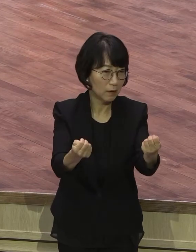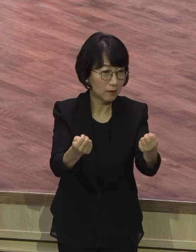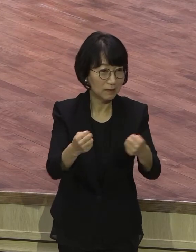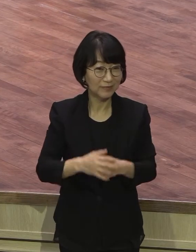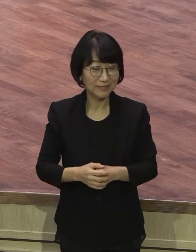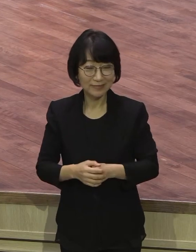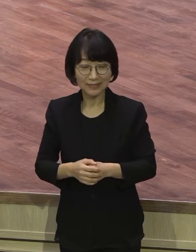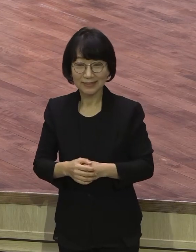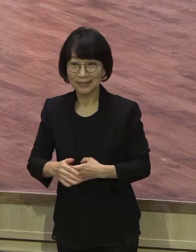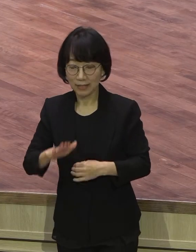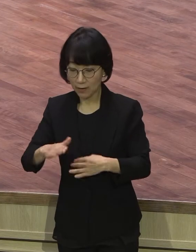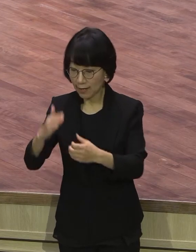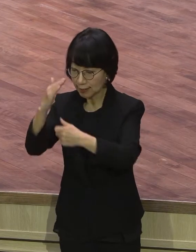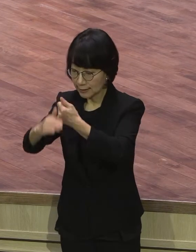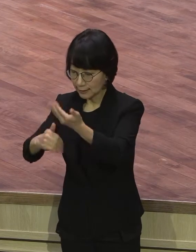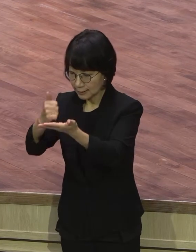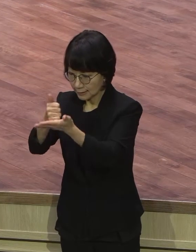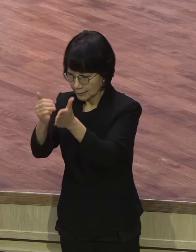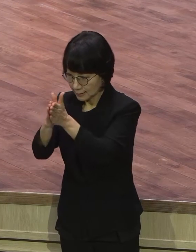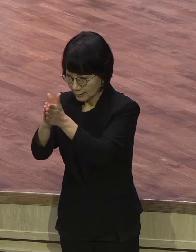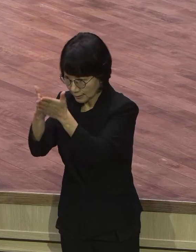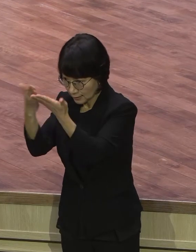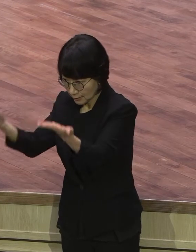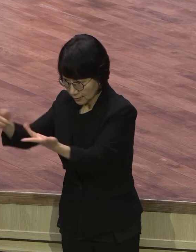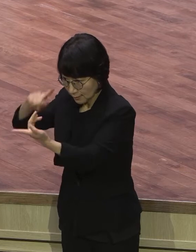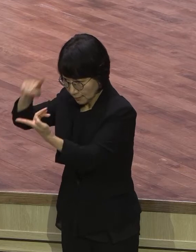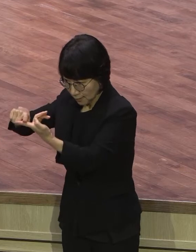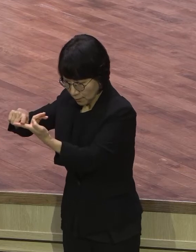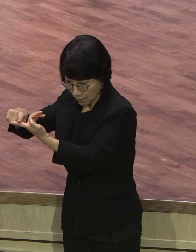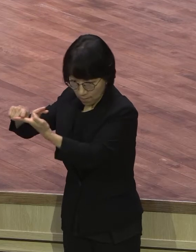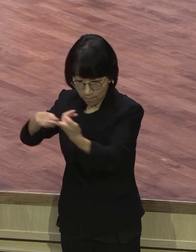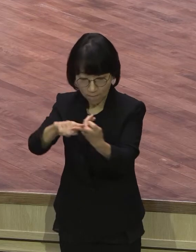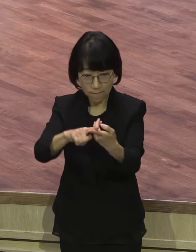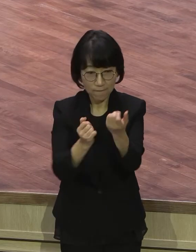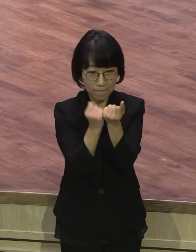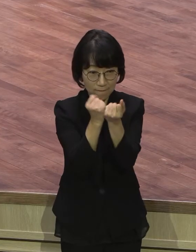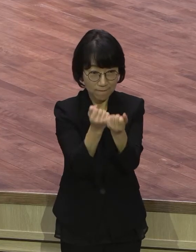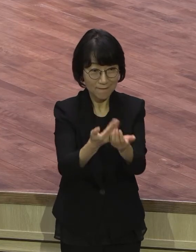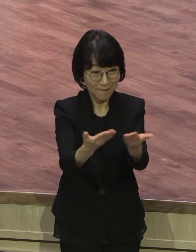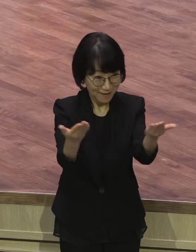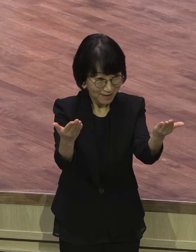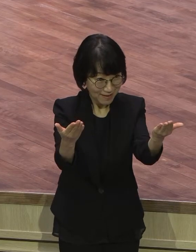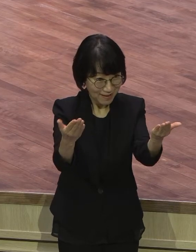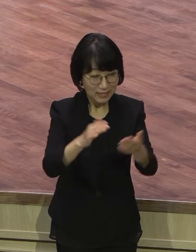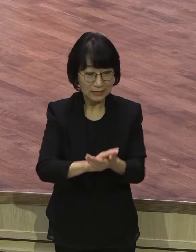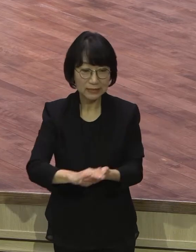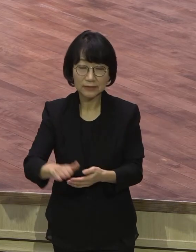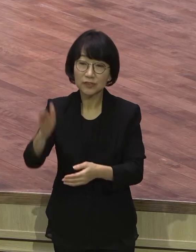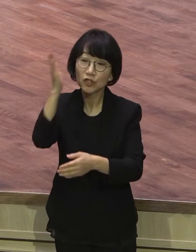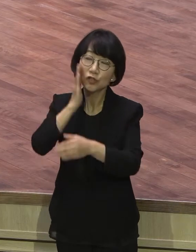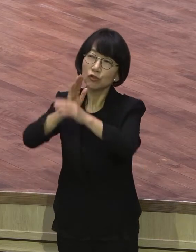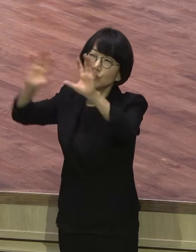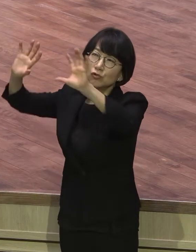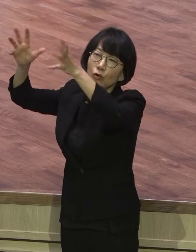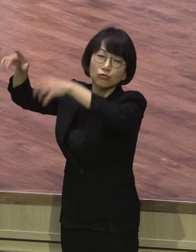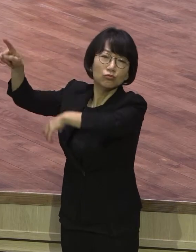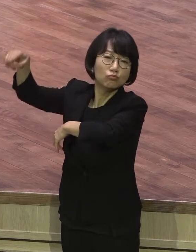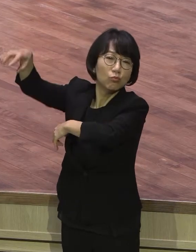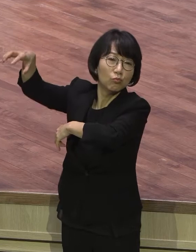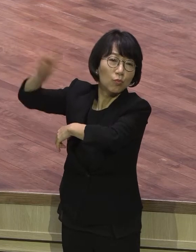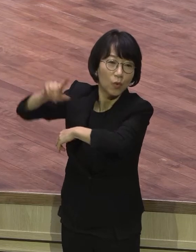이걸 성경적으로 정리를 예수님 해주신 거예요. 천국이란 무릎으로